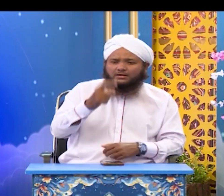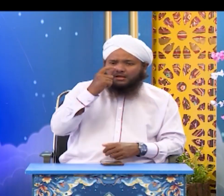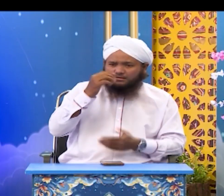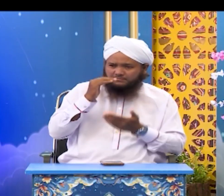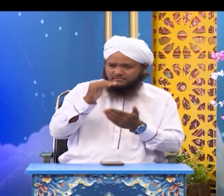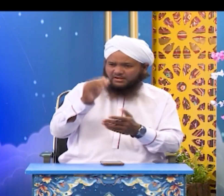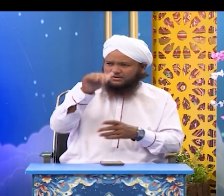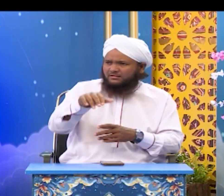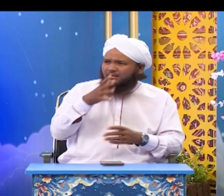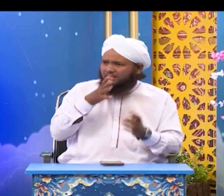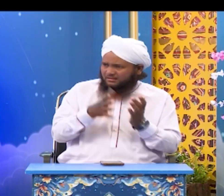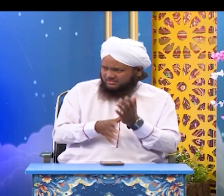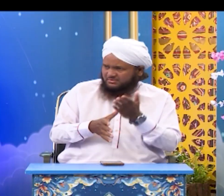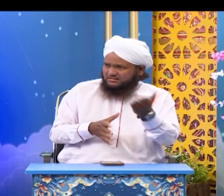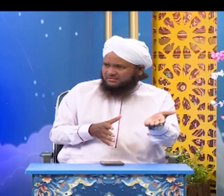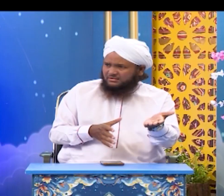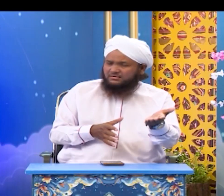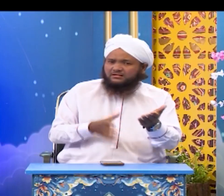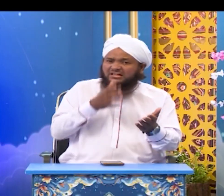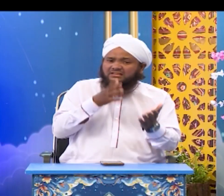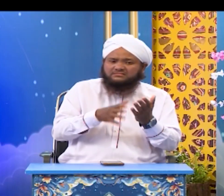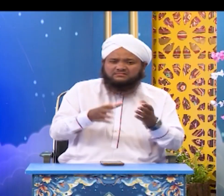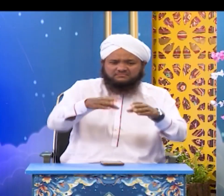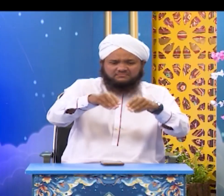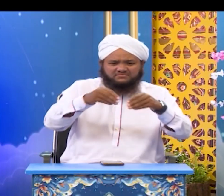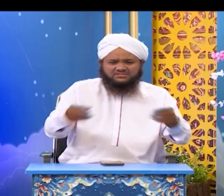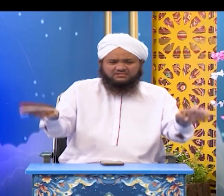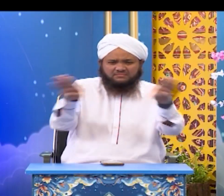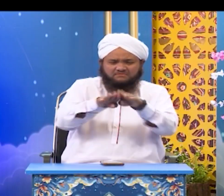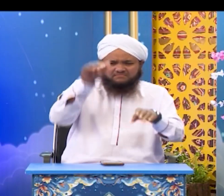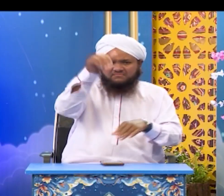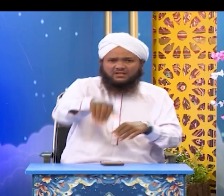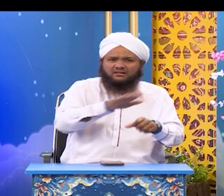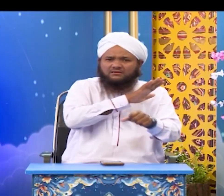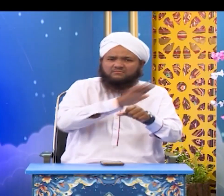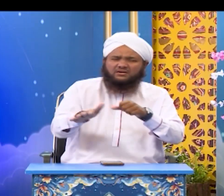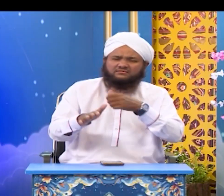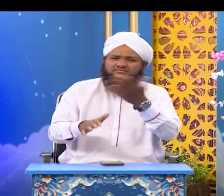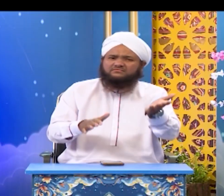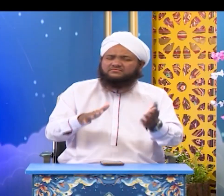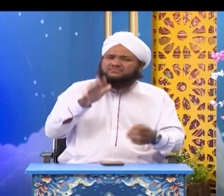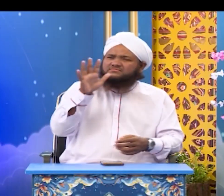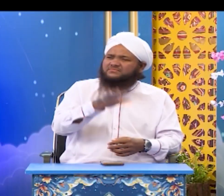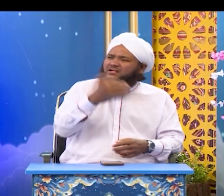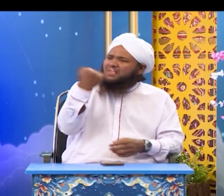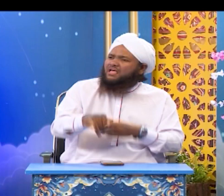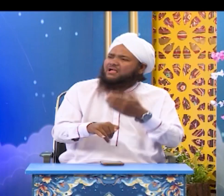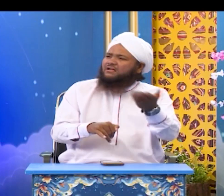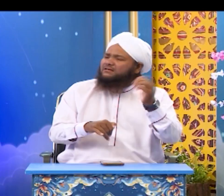اسے ذلت کے ساتھ رکھے گا یا اسے مٹی میں دبا دے گا؟ ارے بہت ہی برا حکم لگاتے ہیں۔